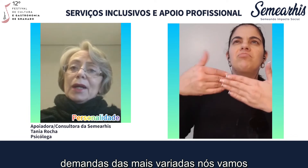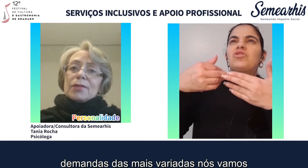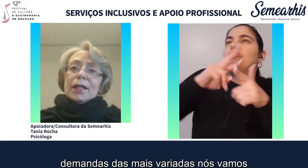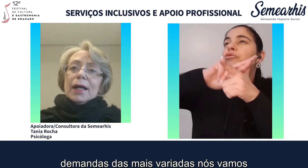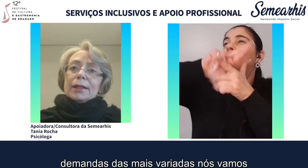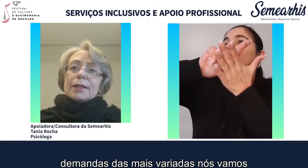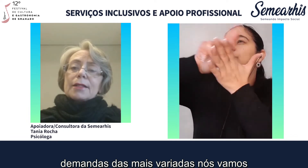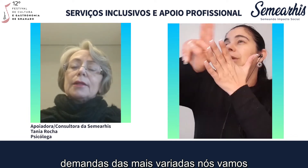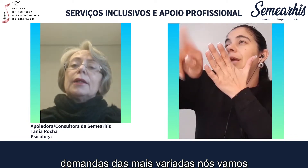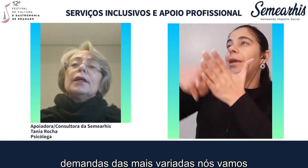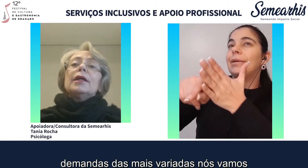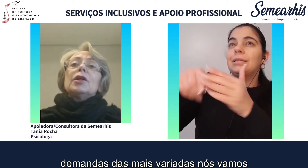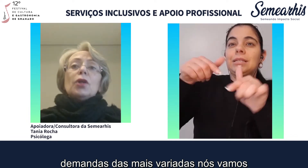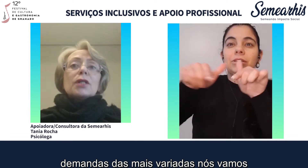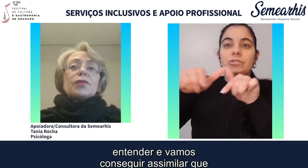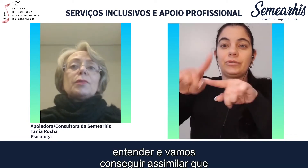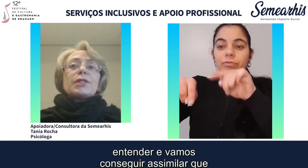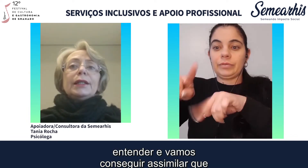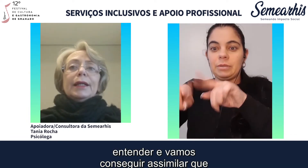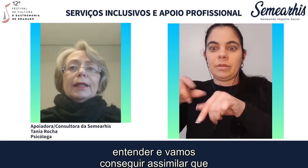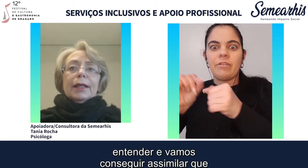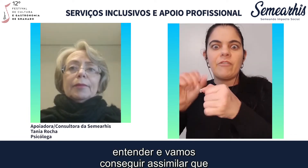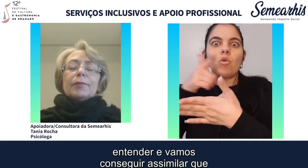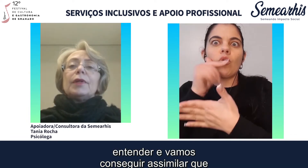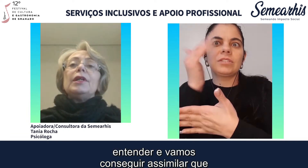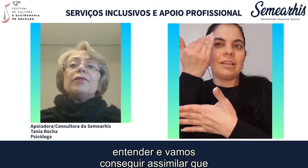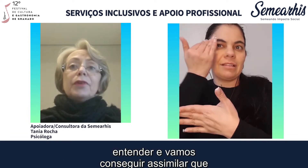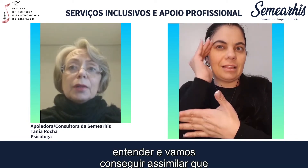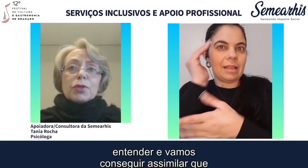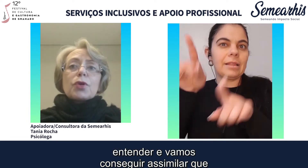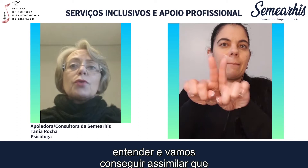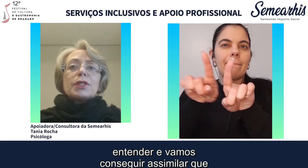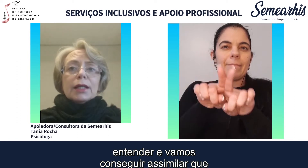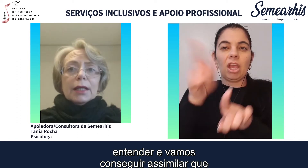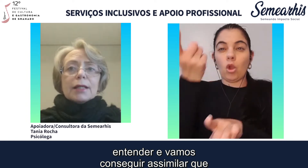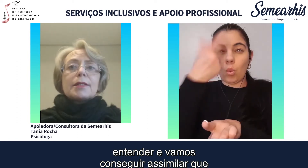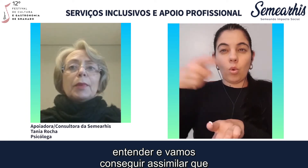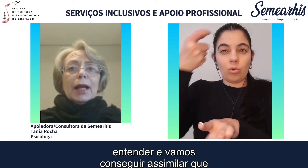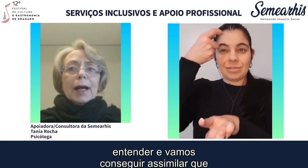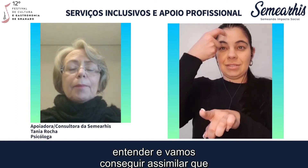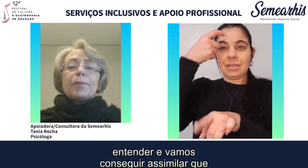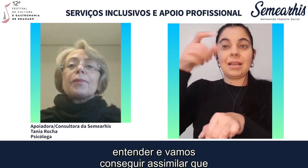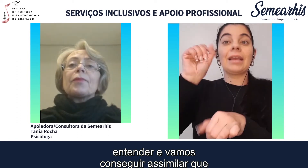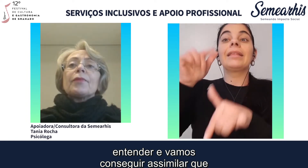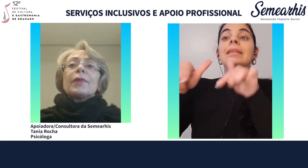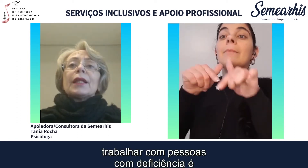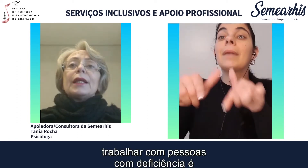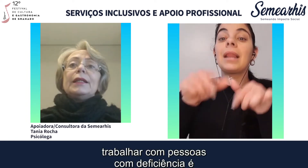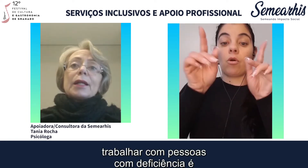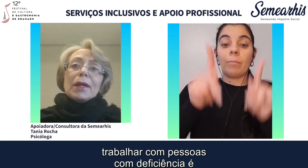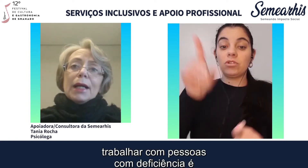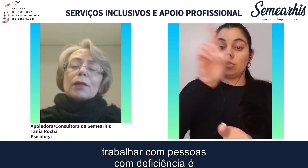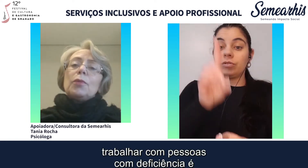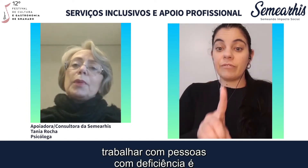das mais variadas, nós vamos entender e vamos conseguir assimilar